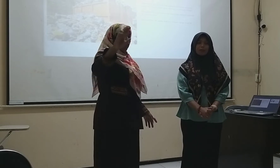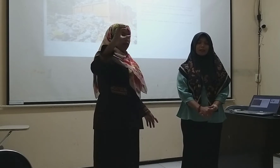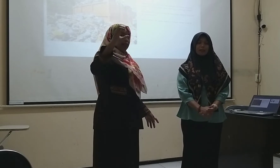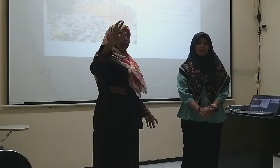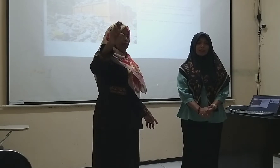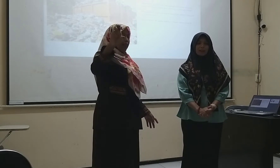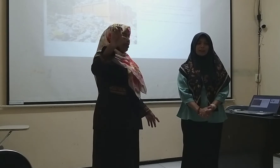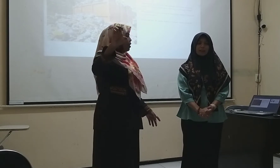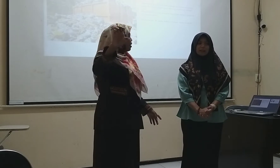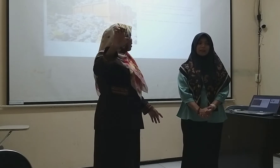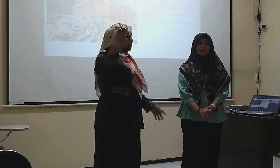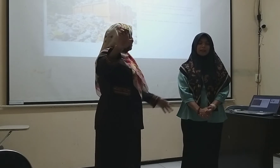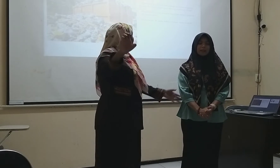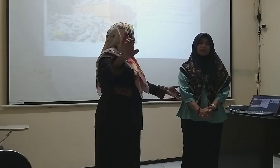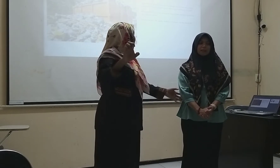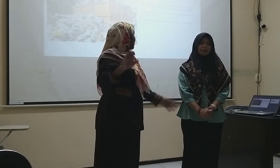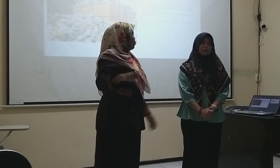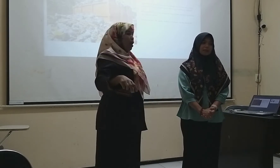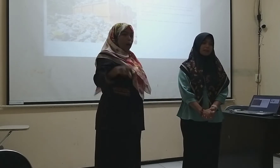REDUCE.